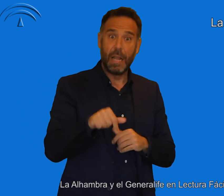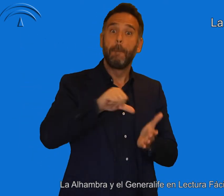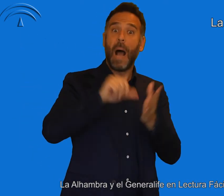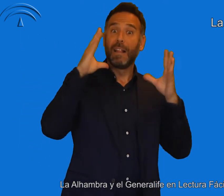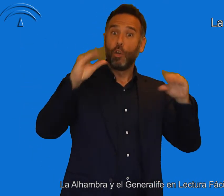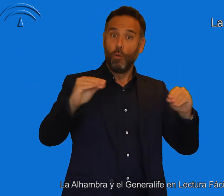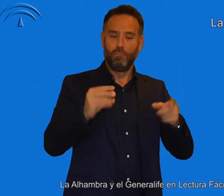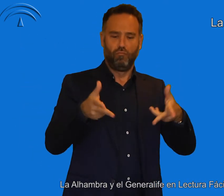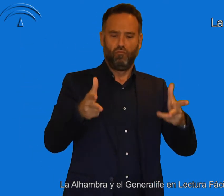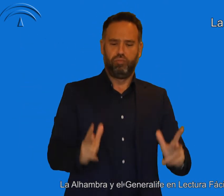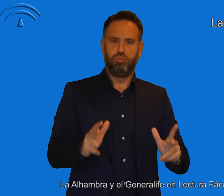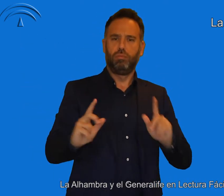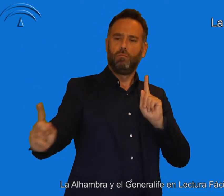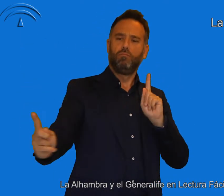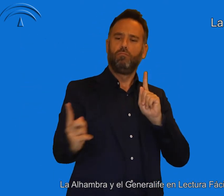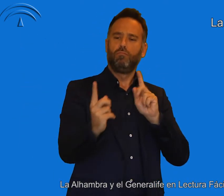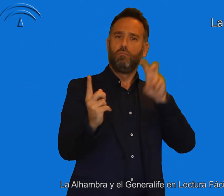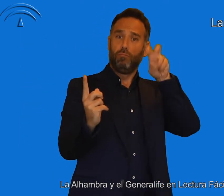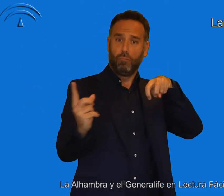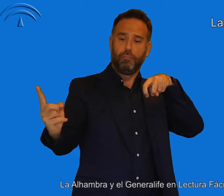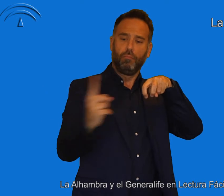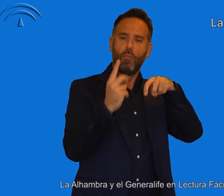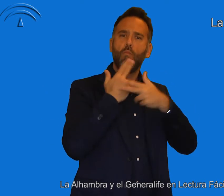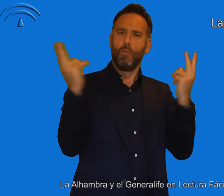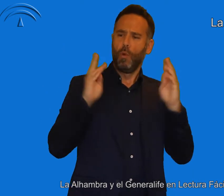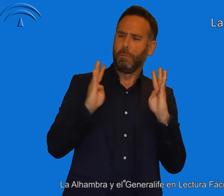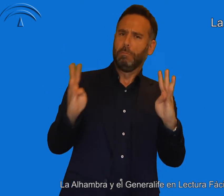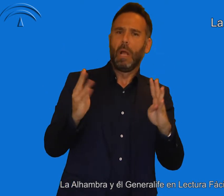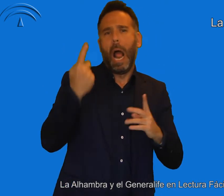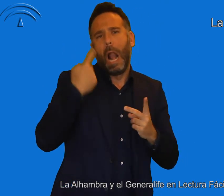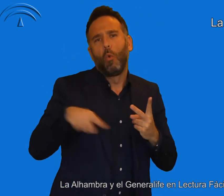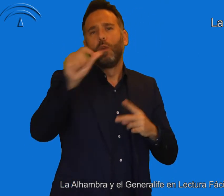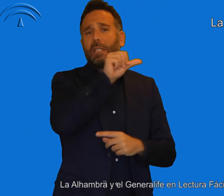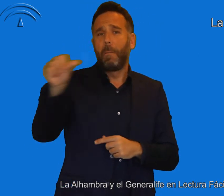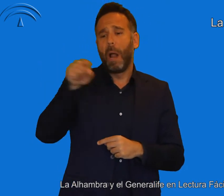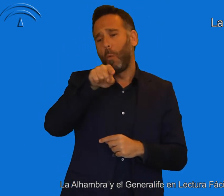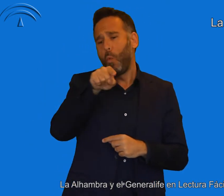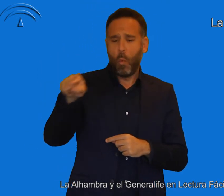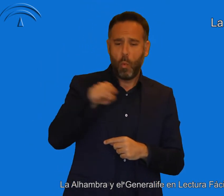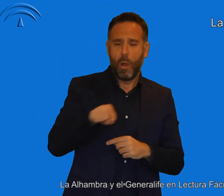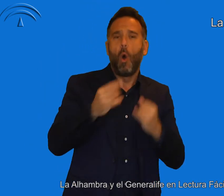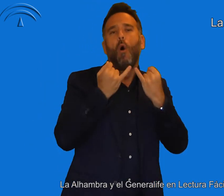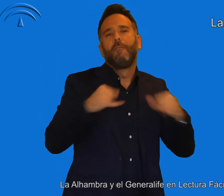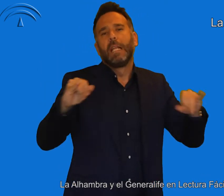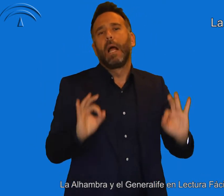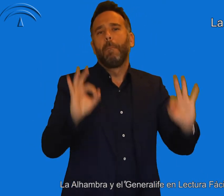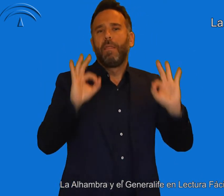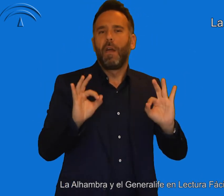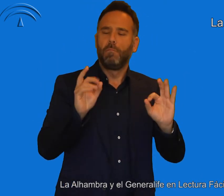Dorado. En este patio, el sultán recibía a sus súbditos en audiencia pública, algunos días